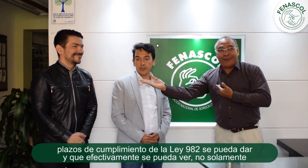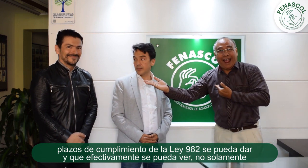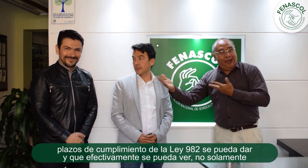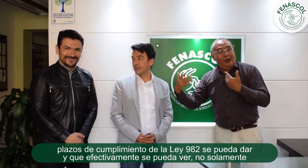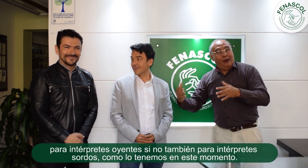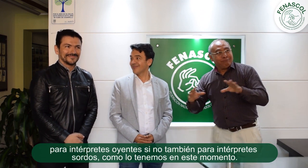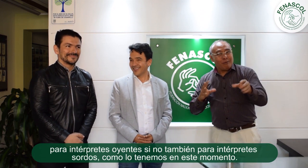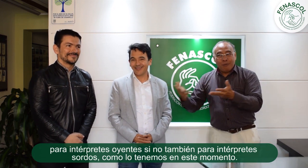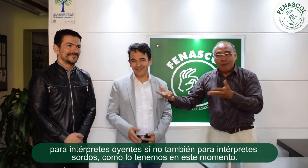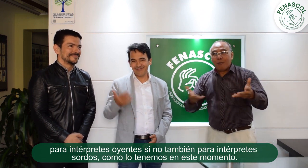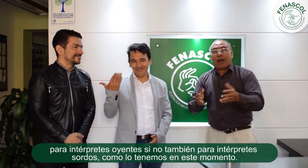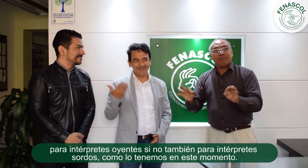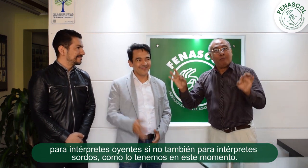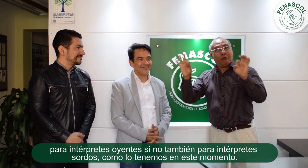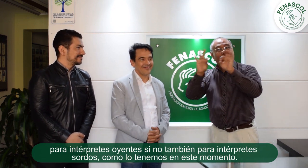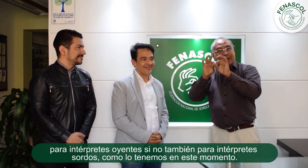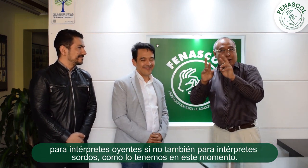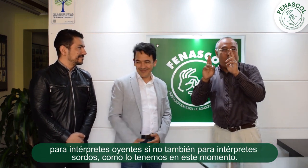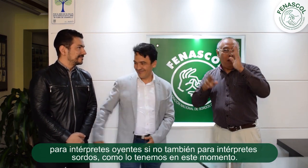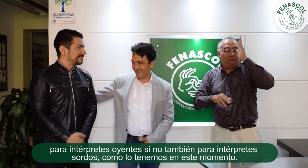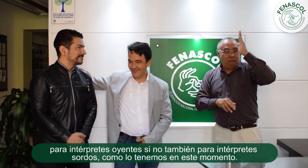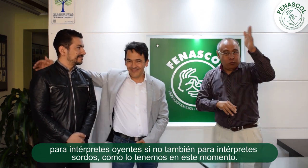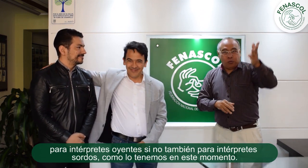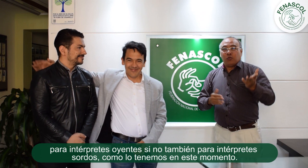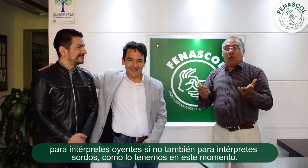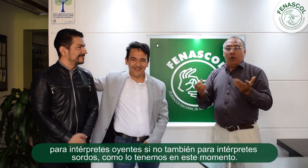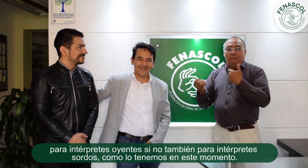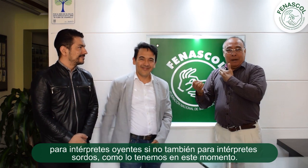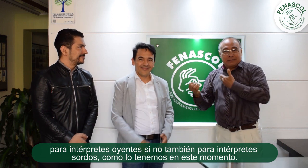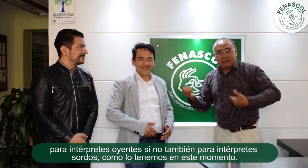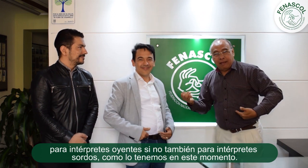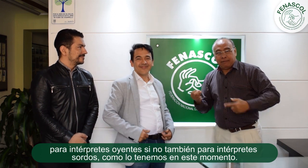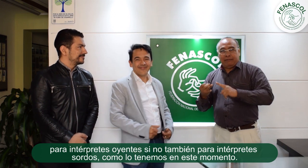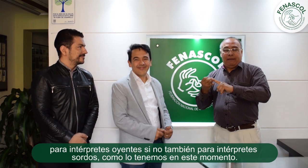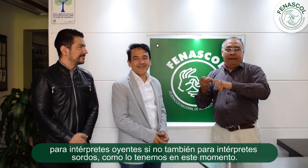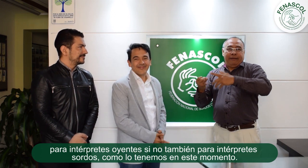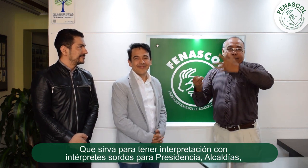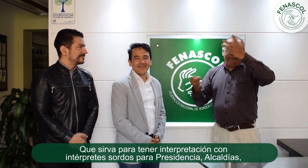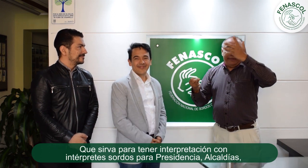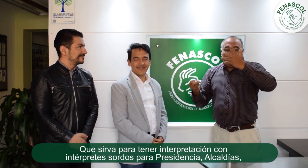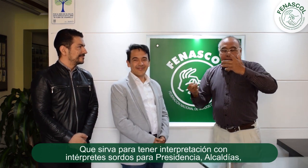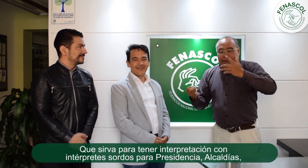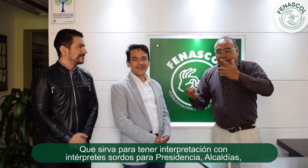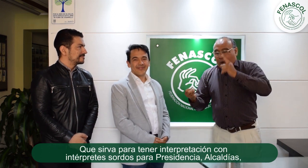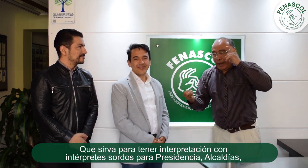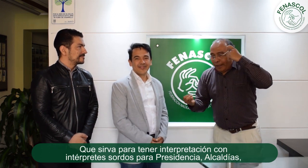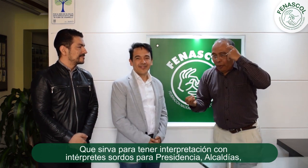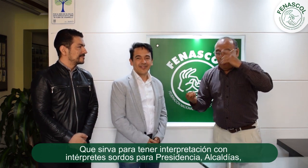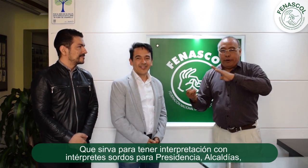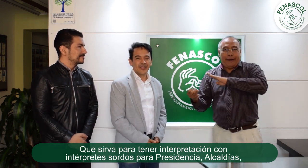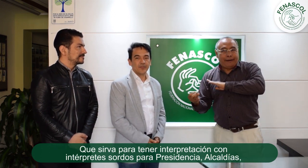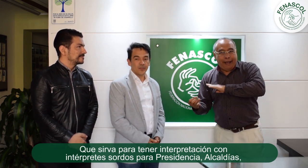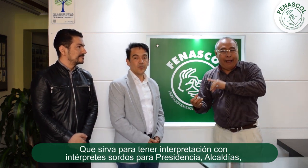pueda ver no solamente para intérpretes oyentes, sino también para intérpretes sordos, como lo tenemos en este momento, que sirva para tener servicios de